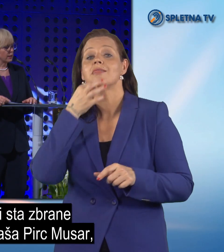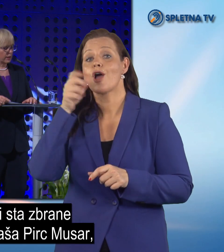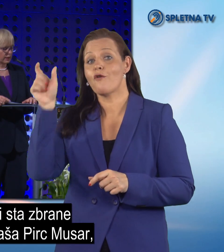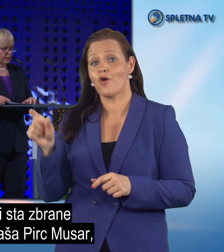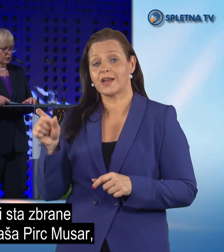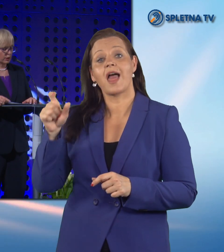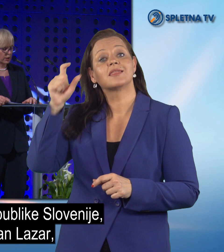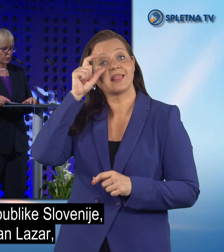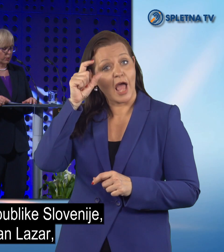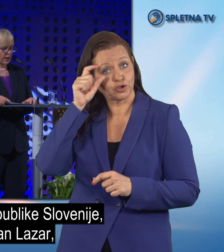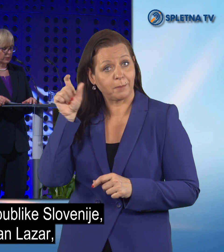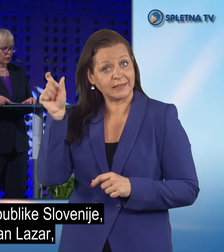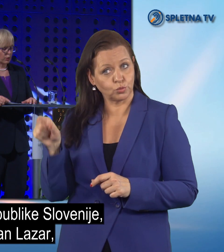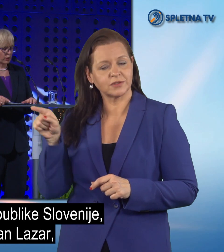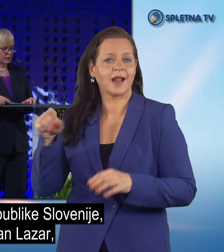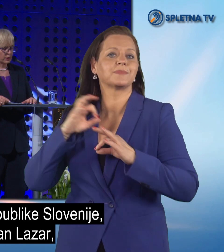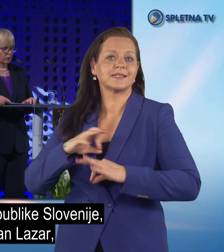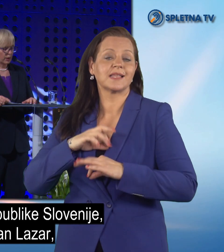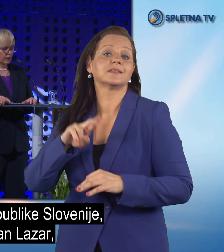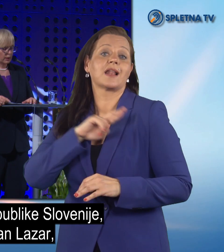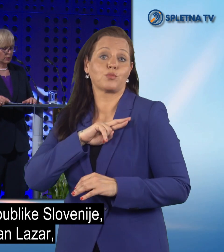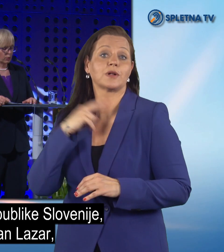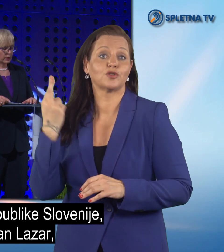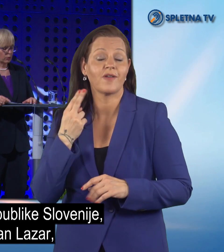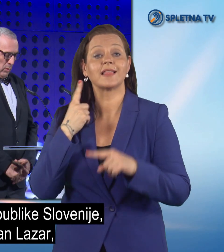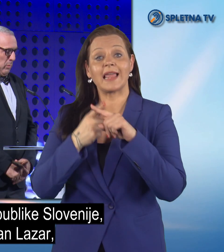Nataša Pirc-Musar, predsednica Republike Slovenije,